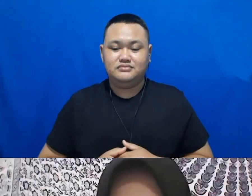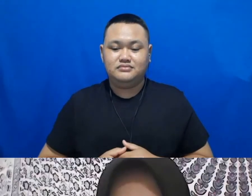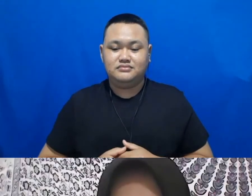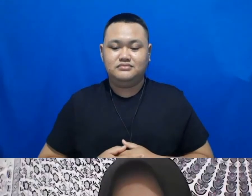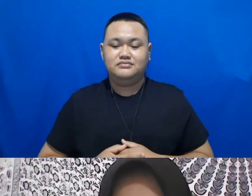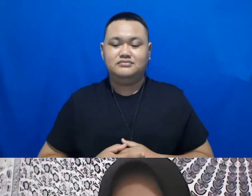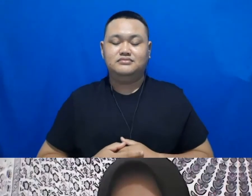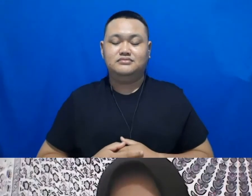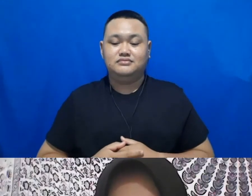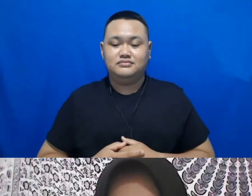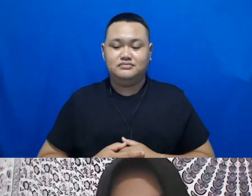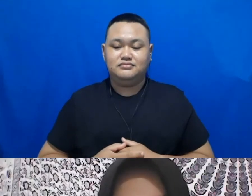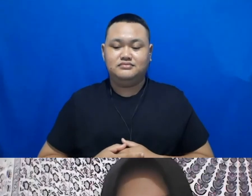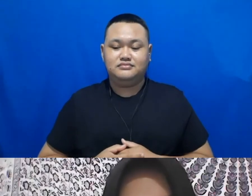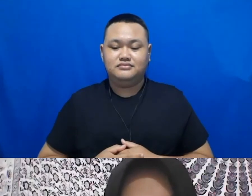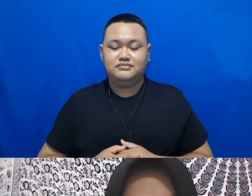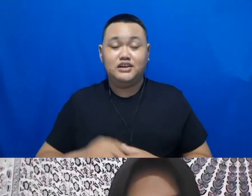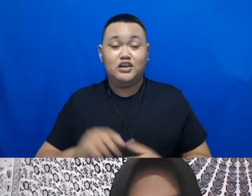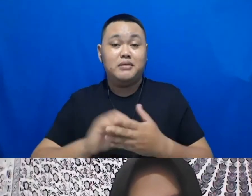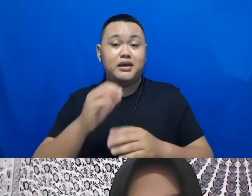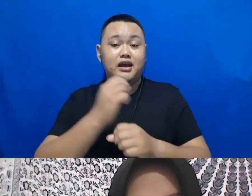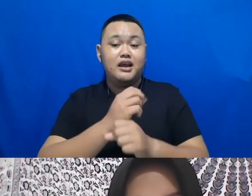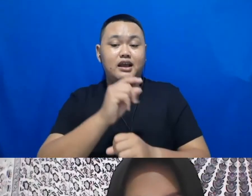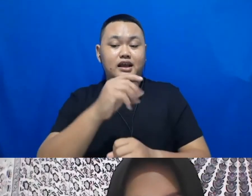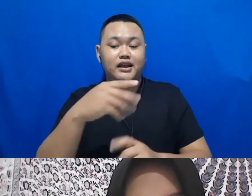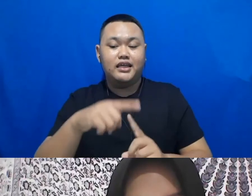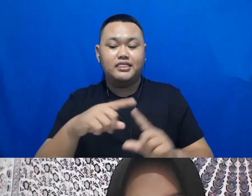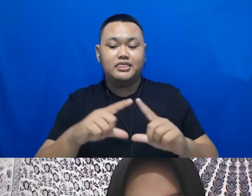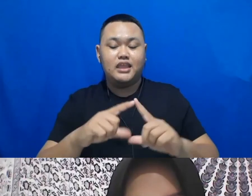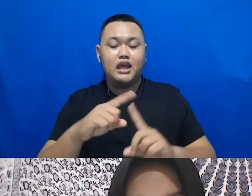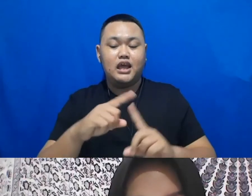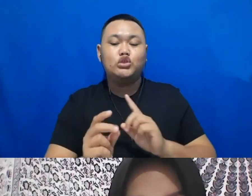punya spektrum emosi.